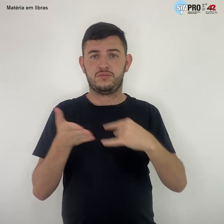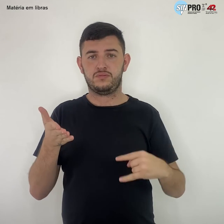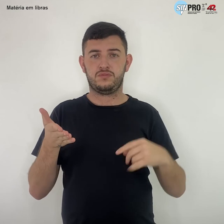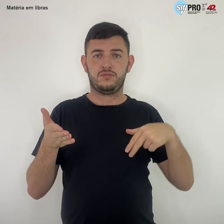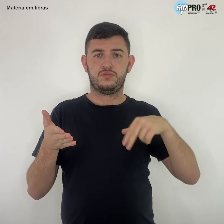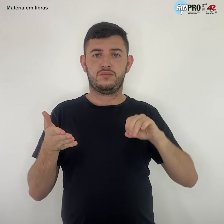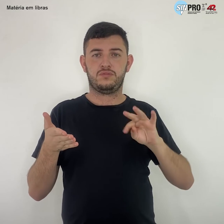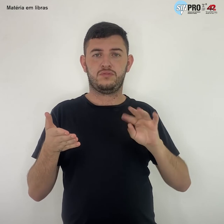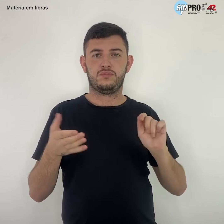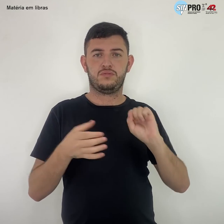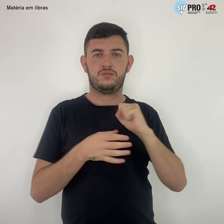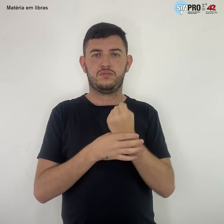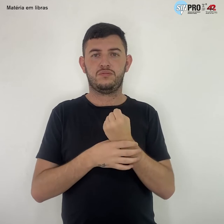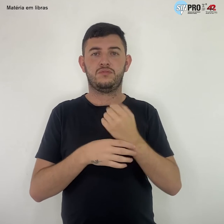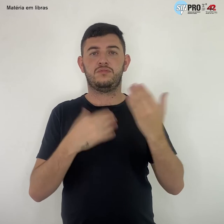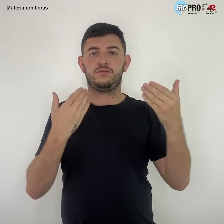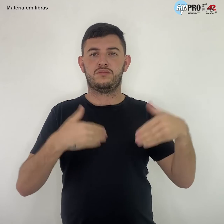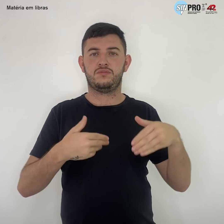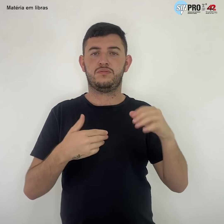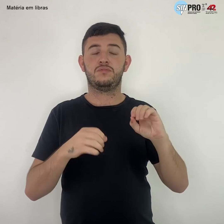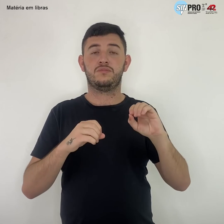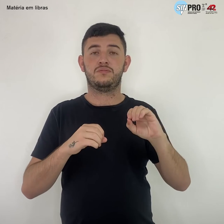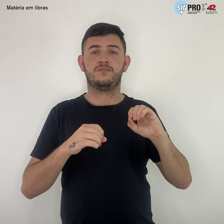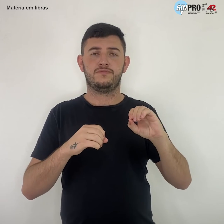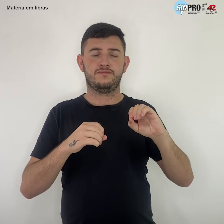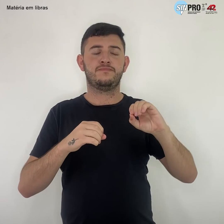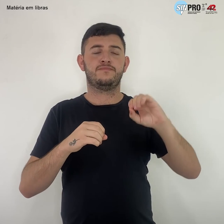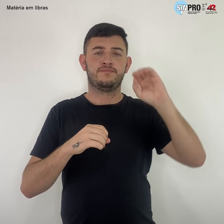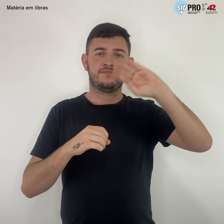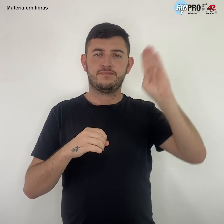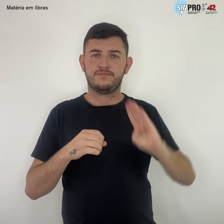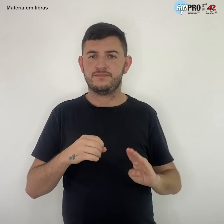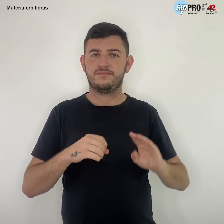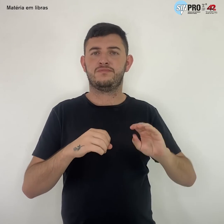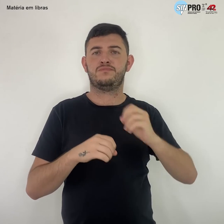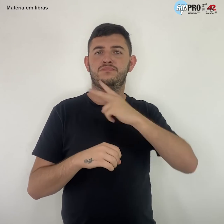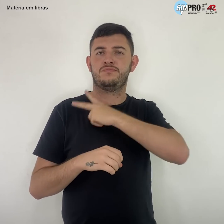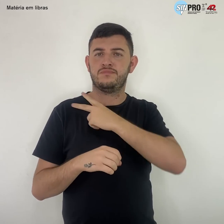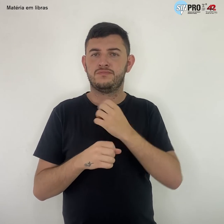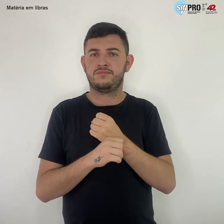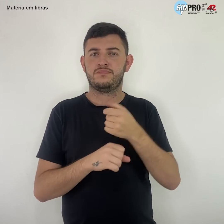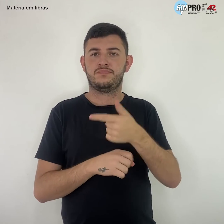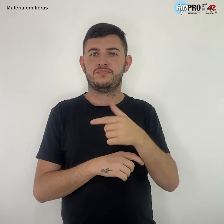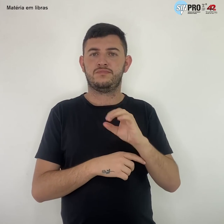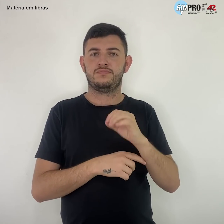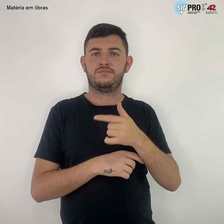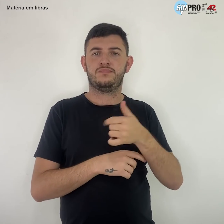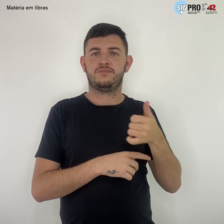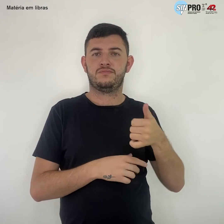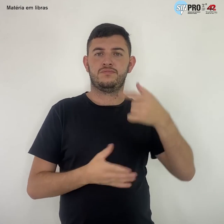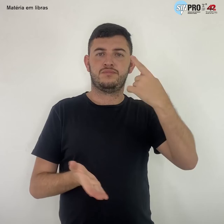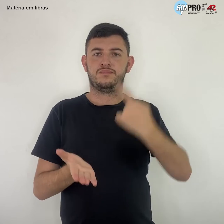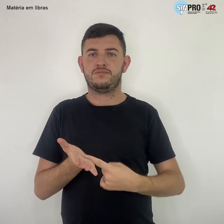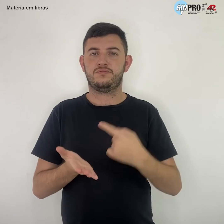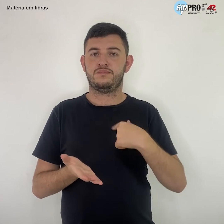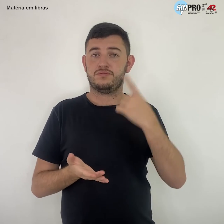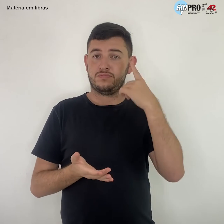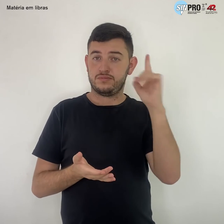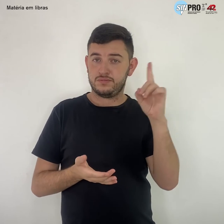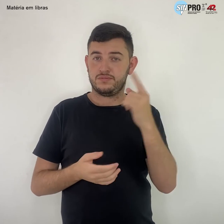que o Exame Nacional do Ensino Médio de 2021, marcado para os dias 21